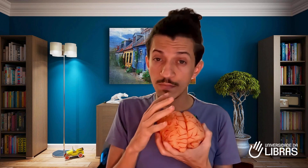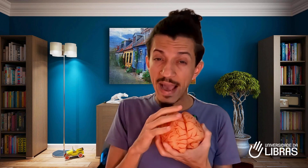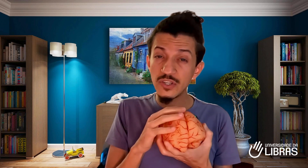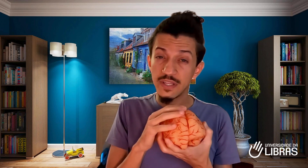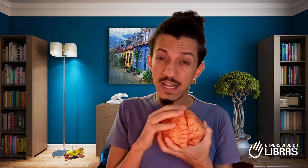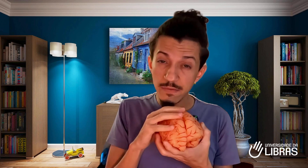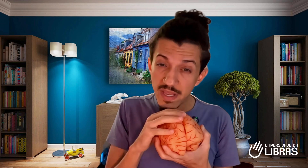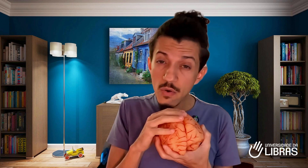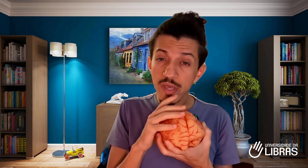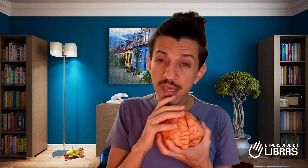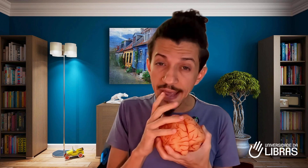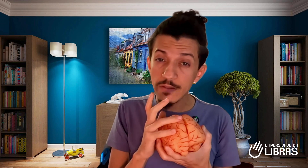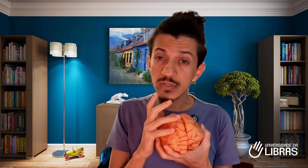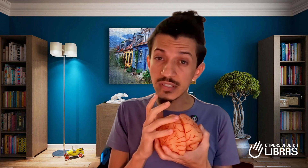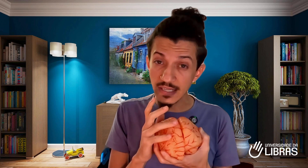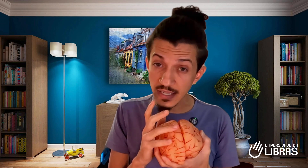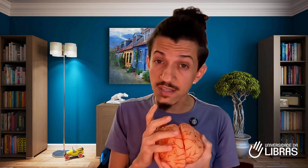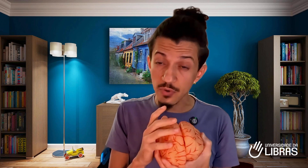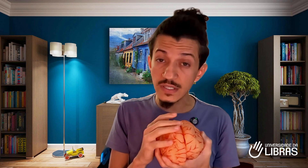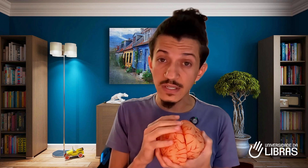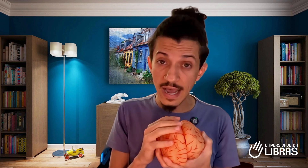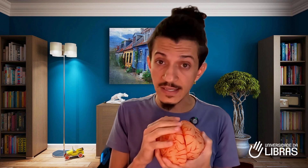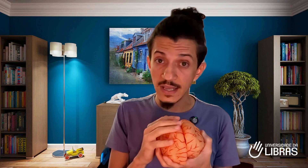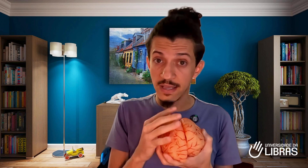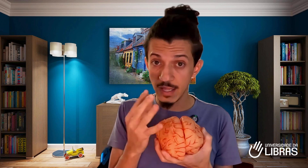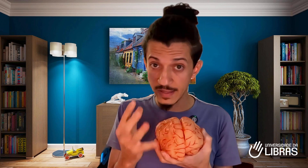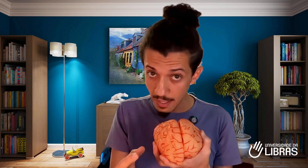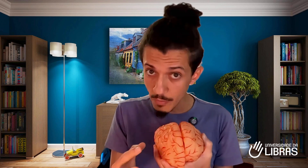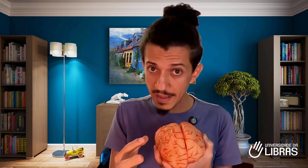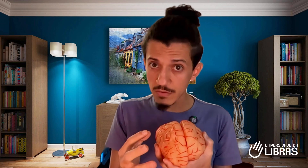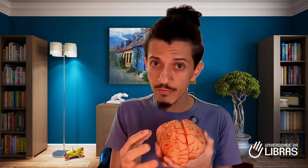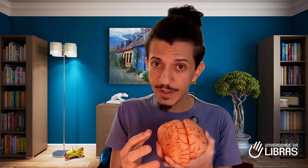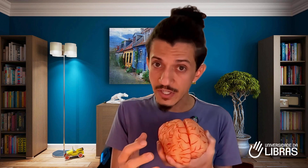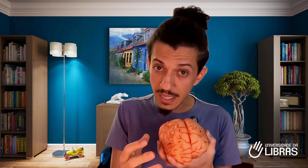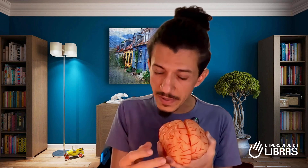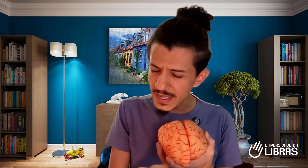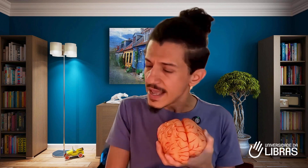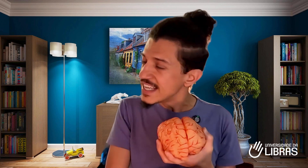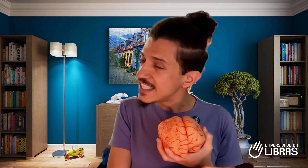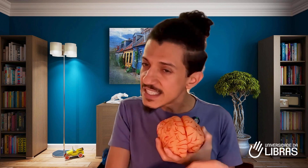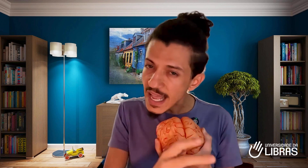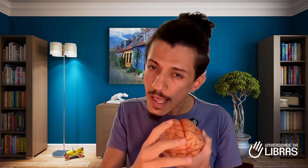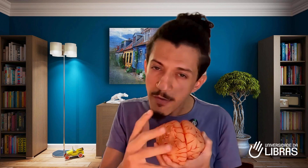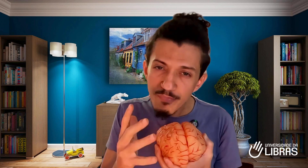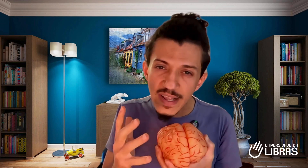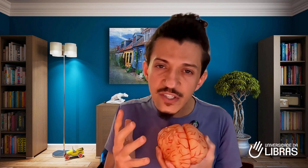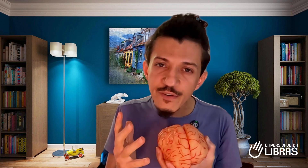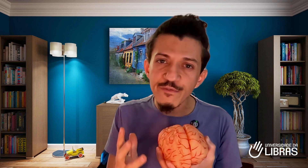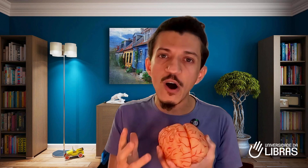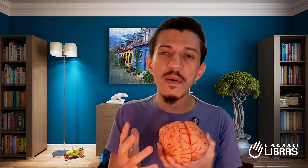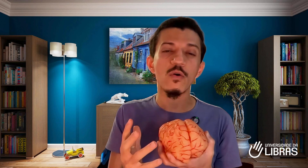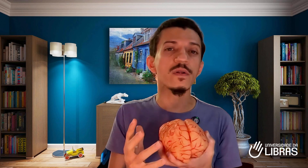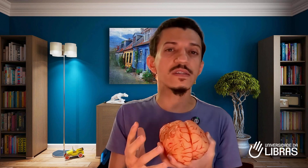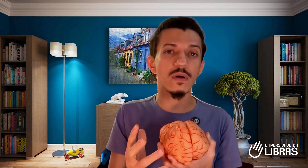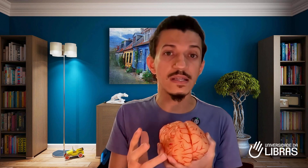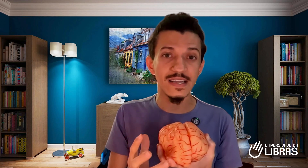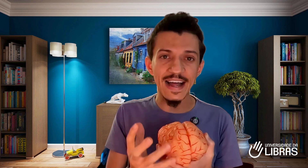de 3.562 sinais que tem no método Fluente em Libras, sempre de forma contextualizada